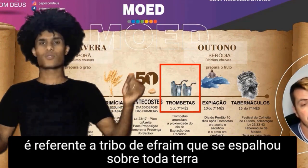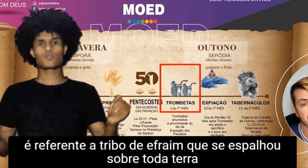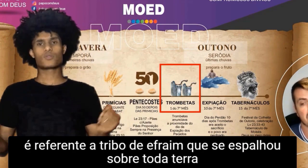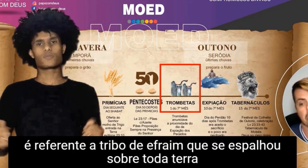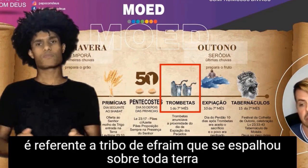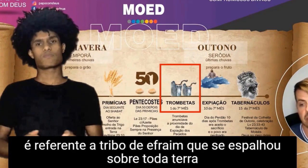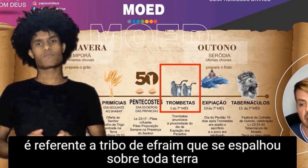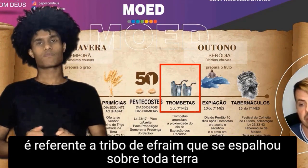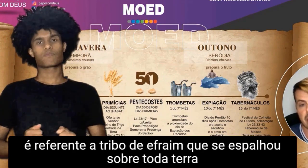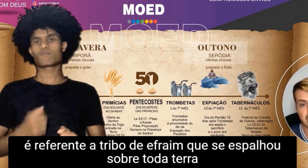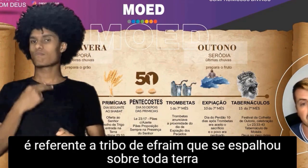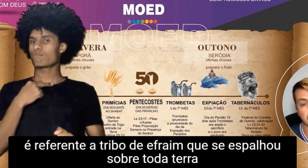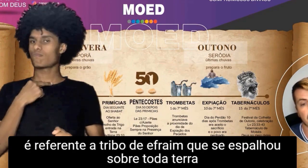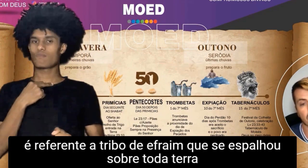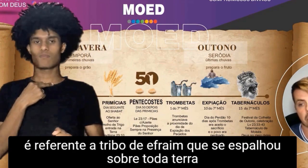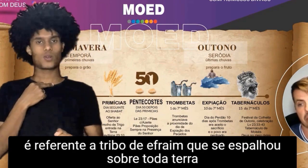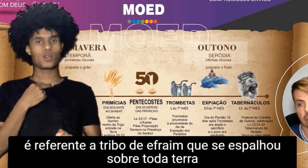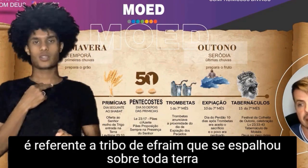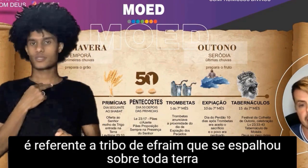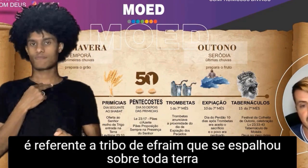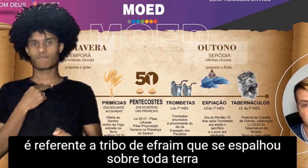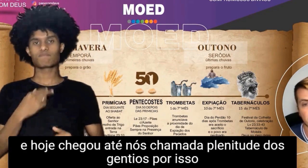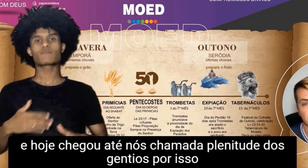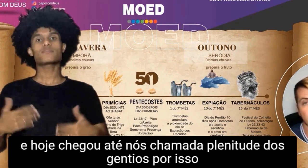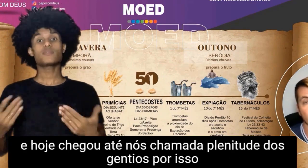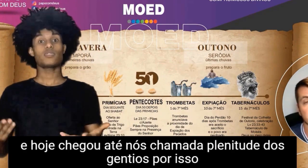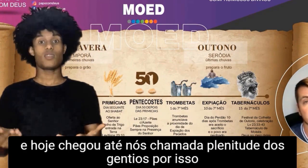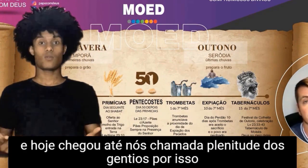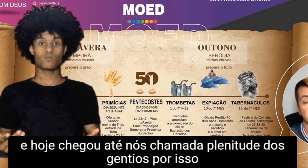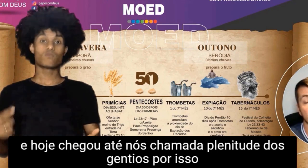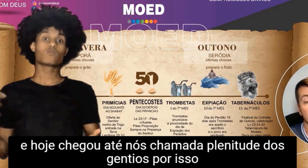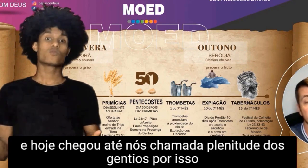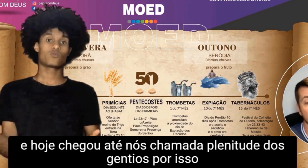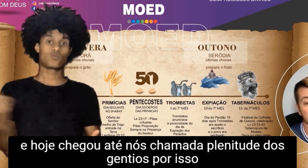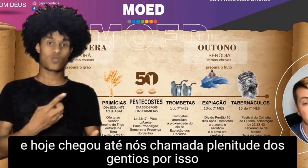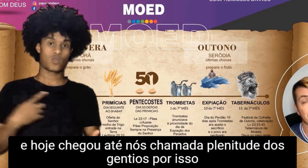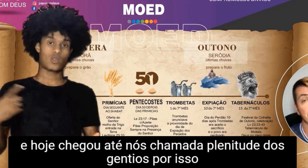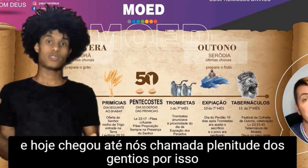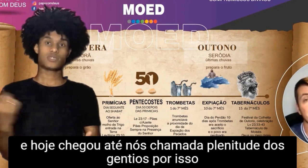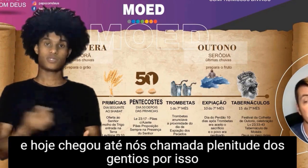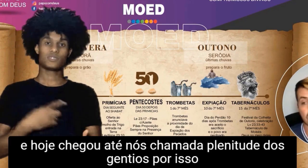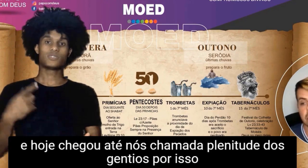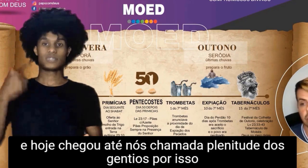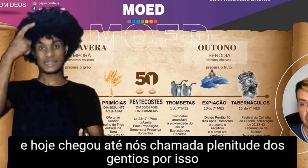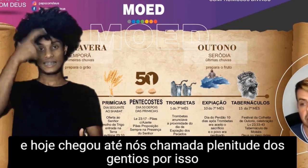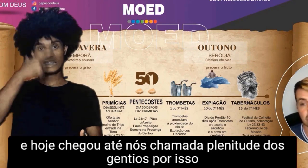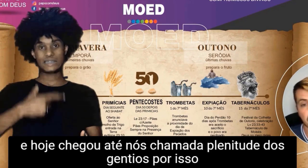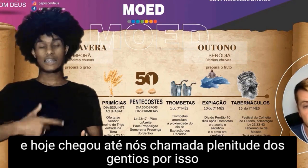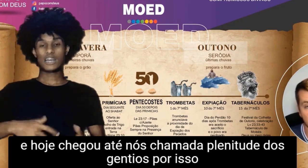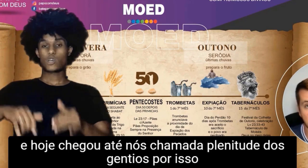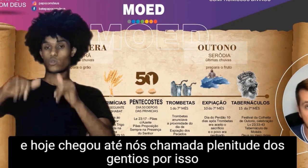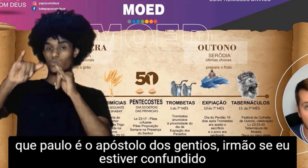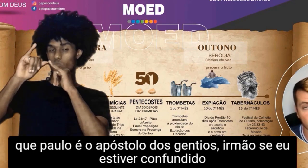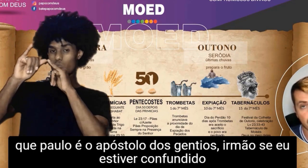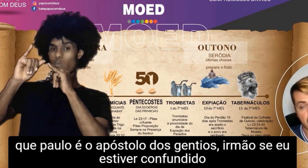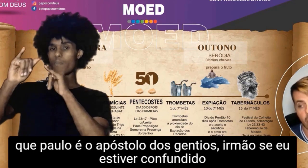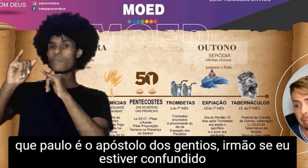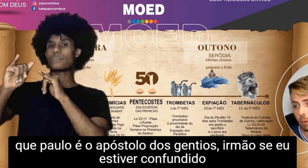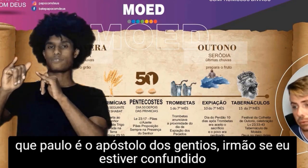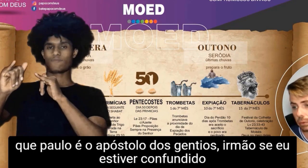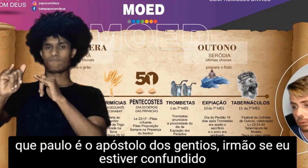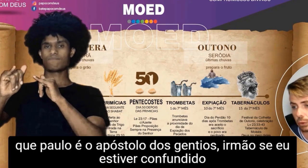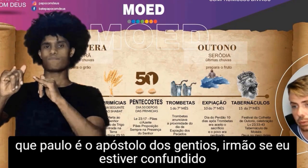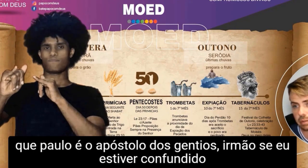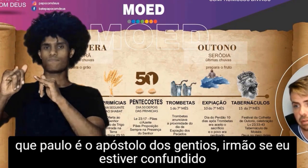é referente à tribo de Efraim, que se espalhou sobre toda a terra, e hoje chegou até nós, chamada plenitude dos gentios, por isso que Paulo é